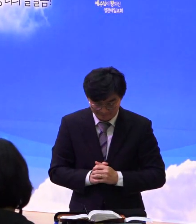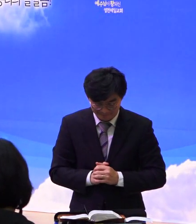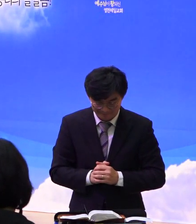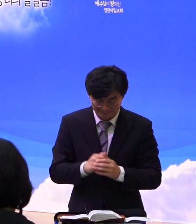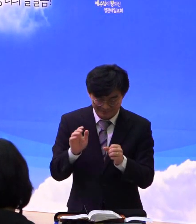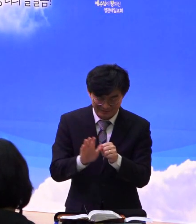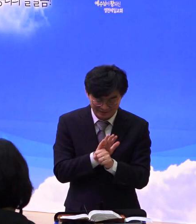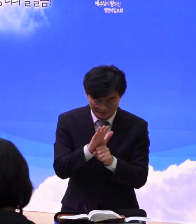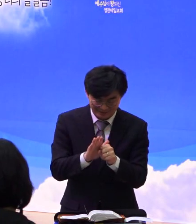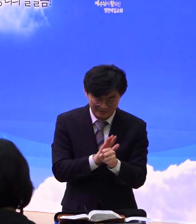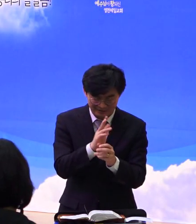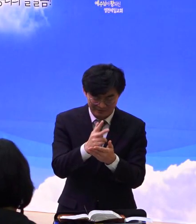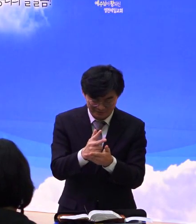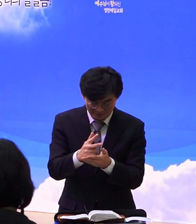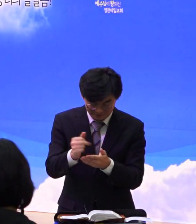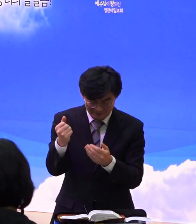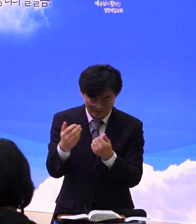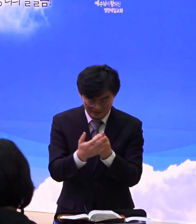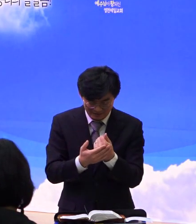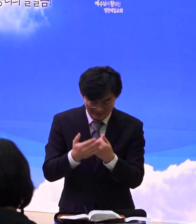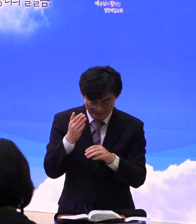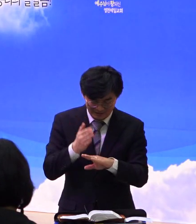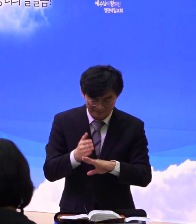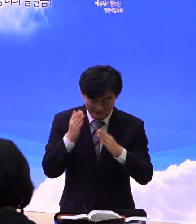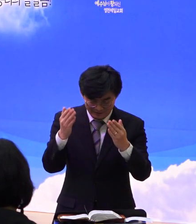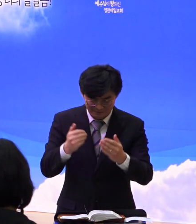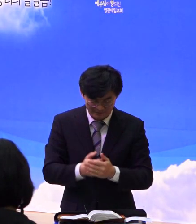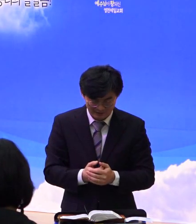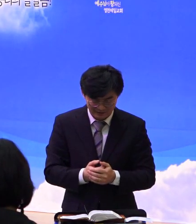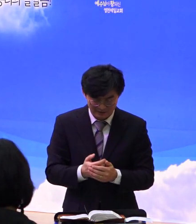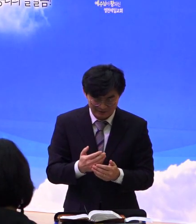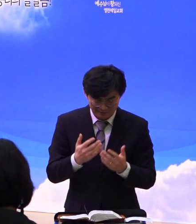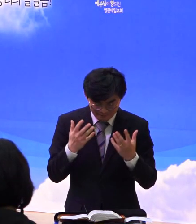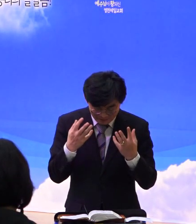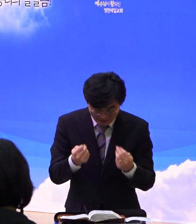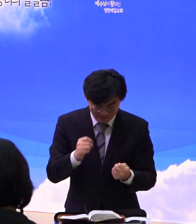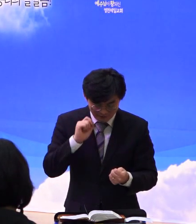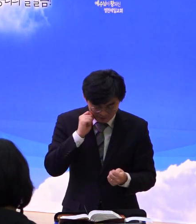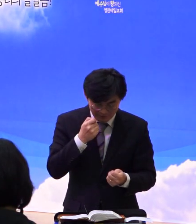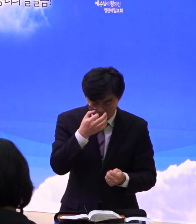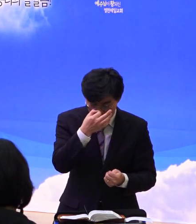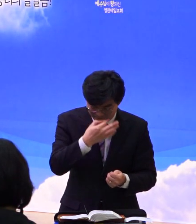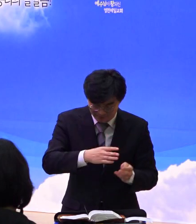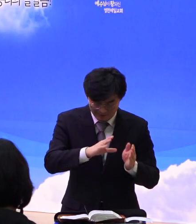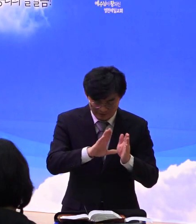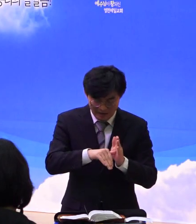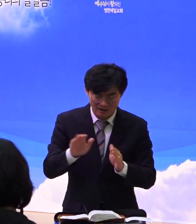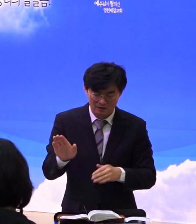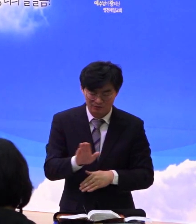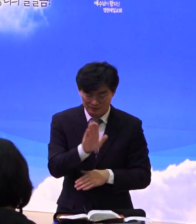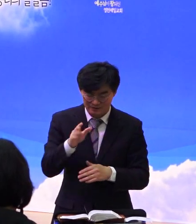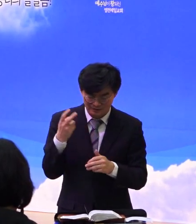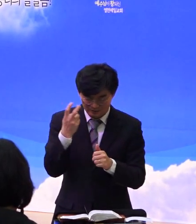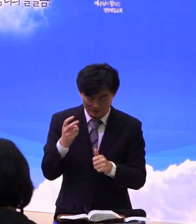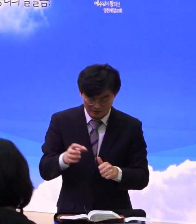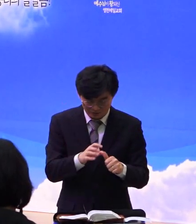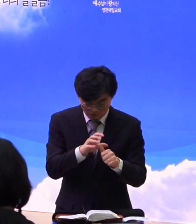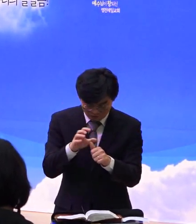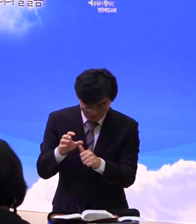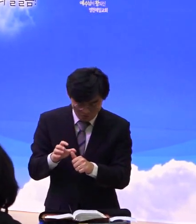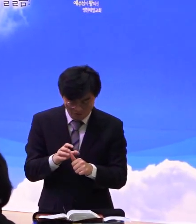사랑의 주님, 우리 주님의 은혜를 감사합니다. 하나님, 이 어려운 시대에 우리를 지켜주시고